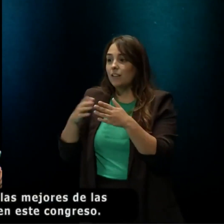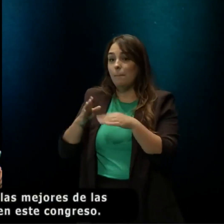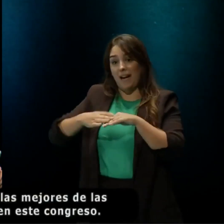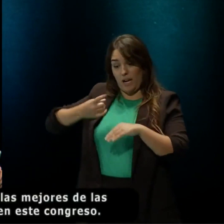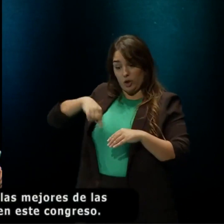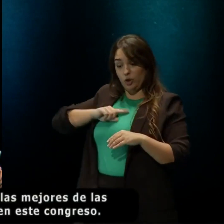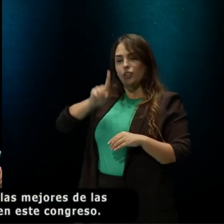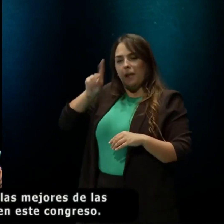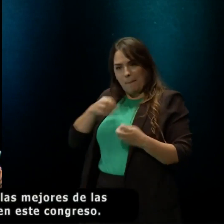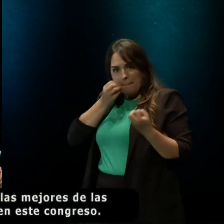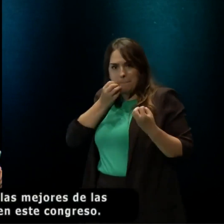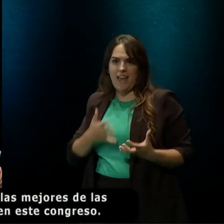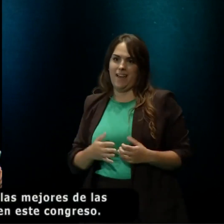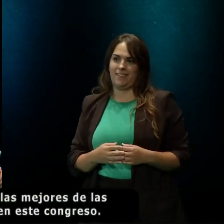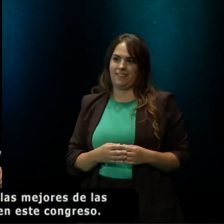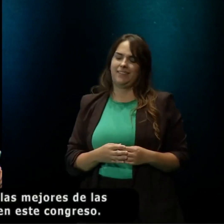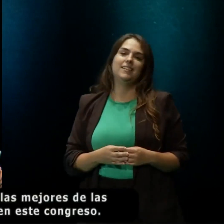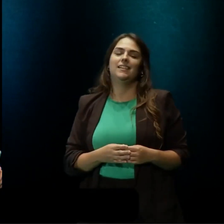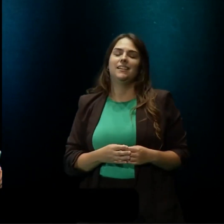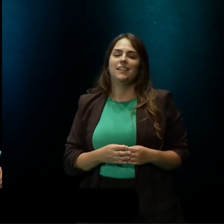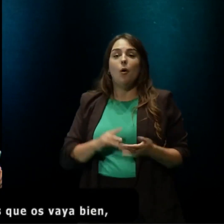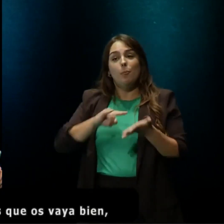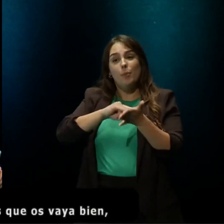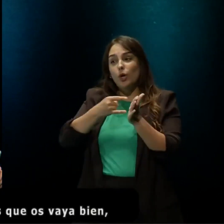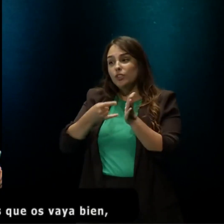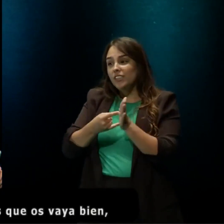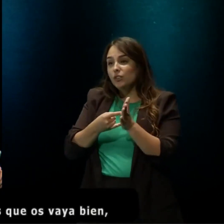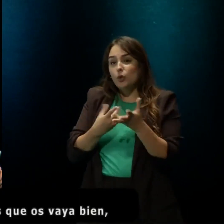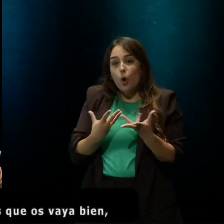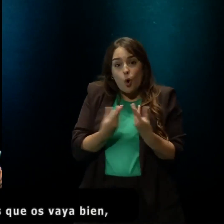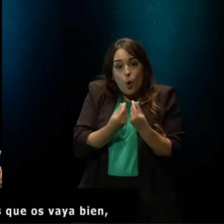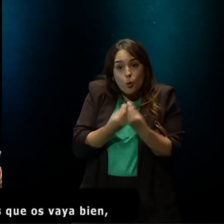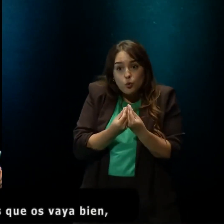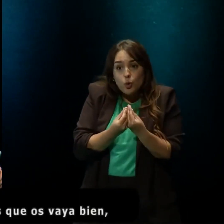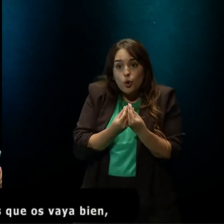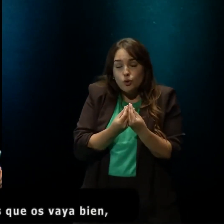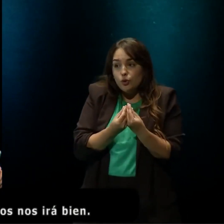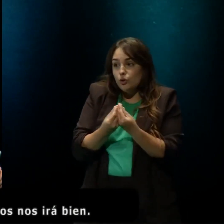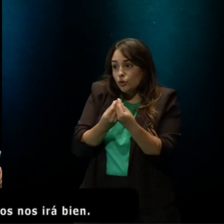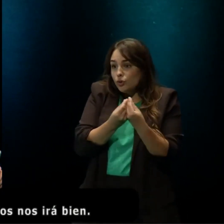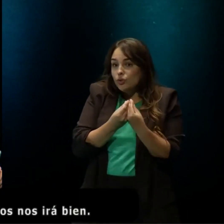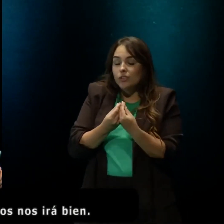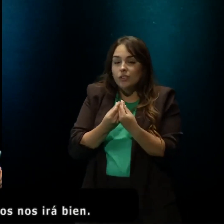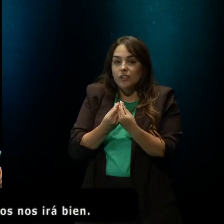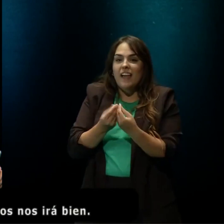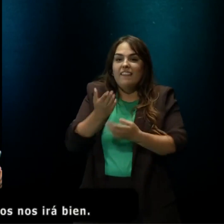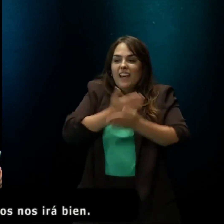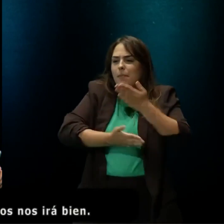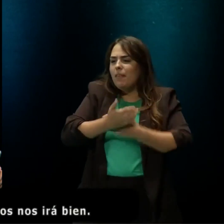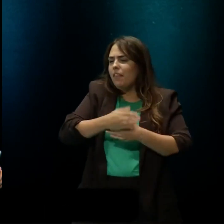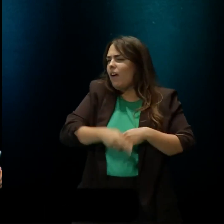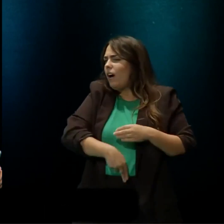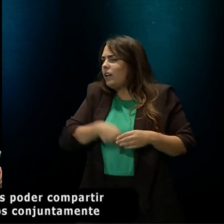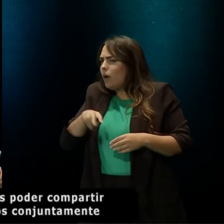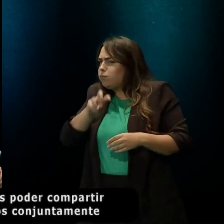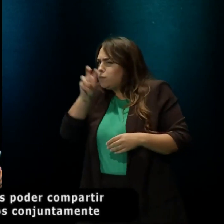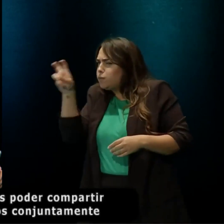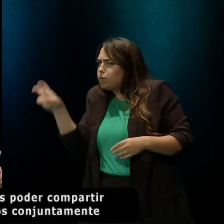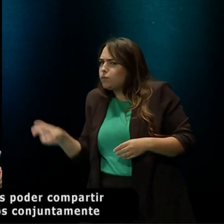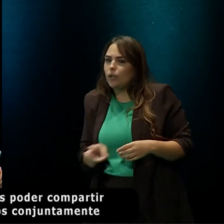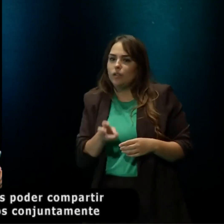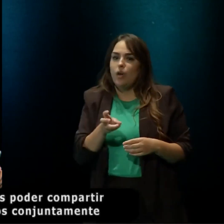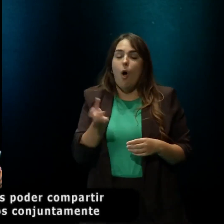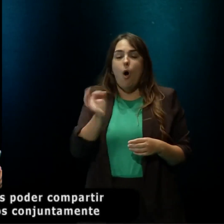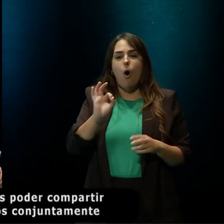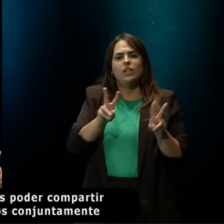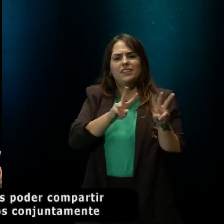bien. Deseamos poder compartir proyectos conjuntamente en el seno de toda la discapacidad, que compartamos